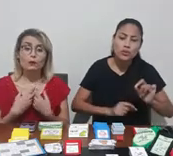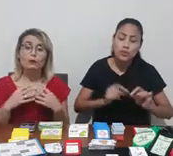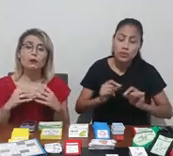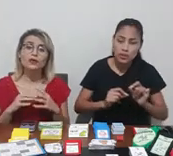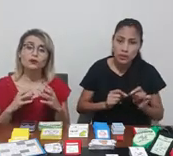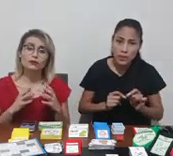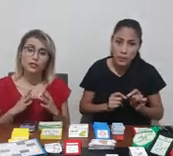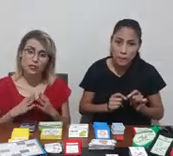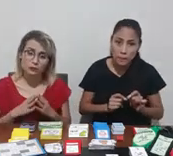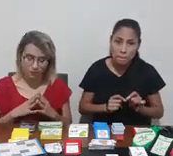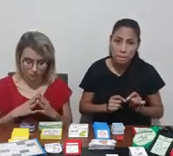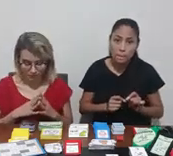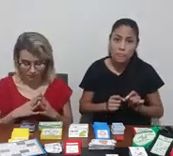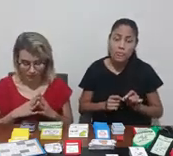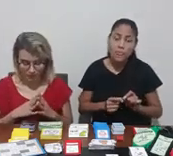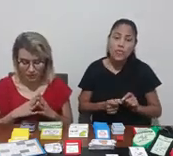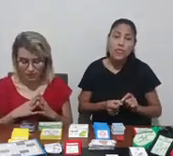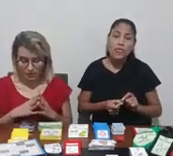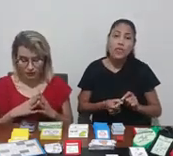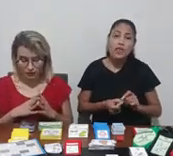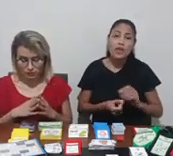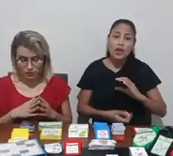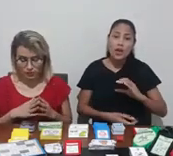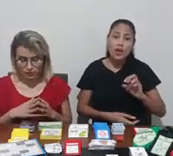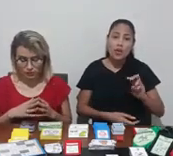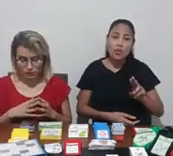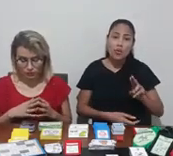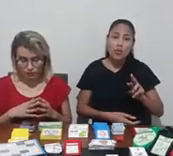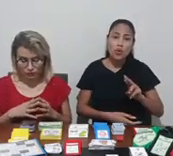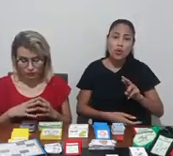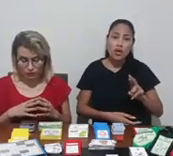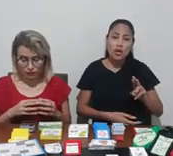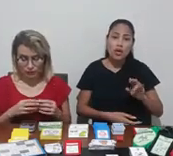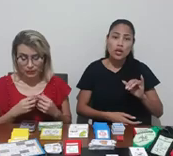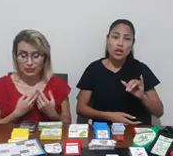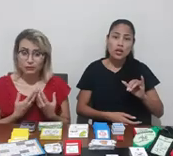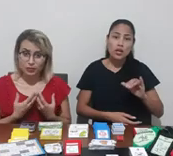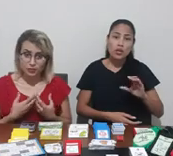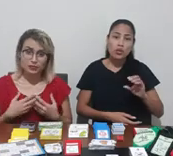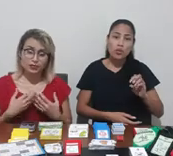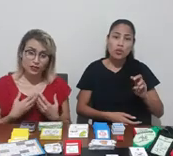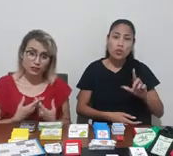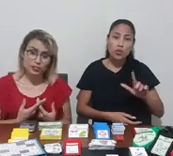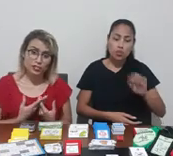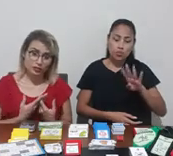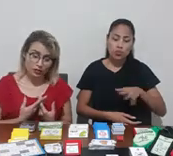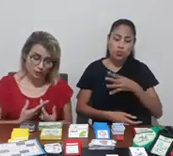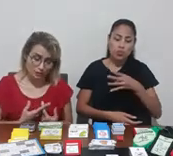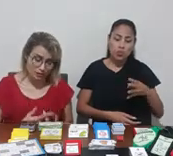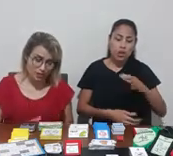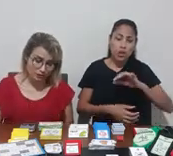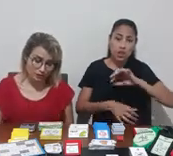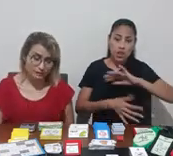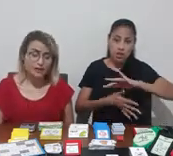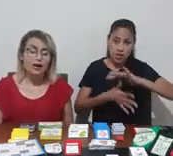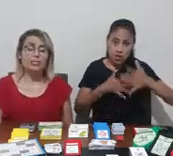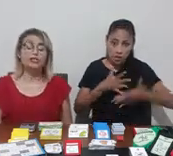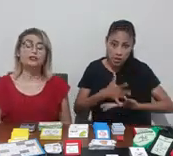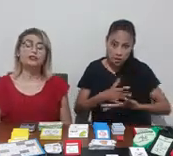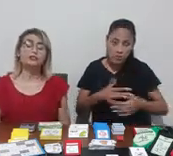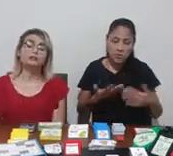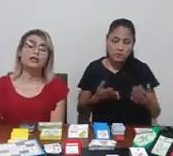fomentaram o currículo de Libras, tá? Então, em se tratando de Libras, ensino de Libras na educação básica,